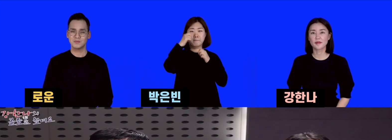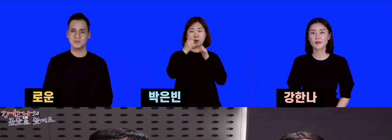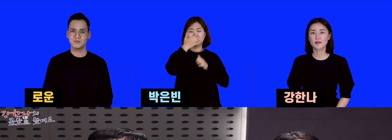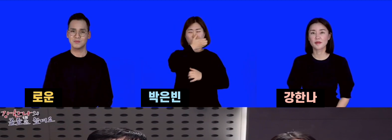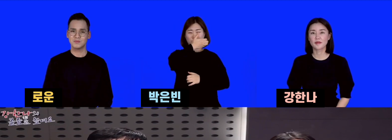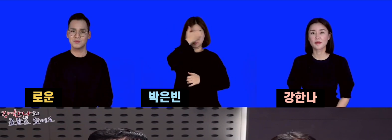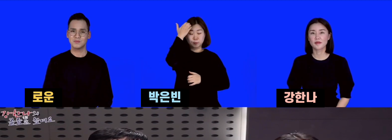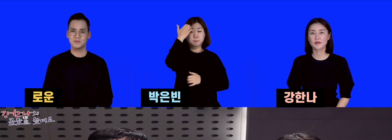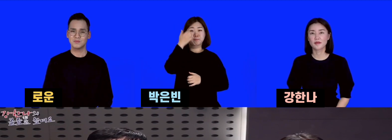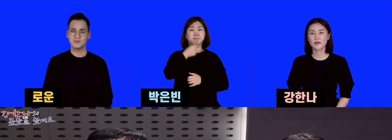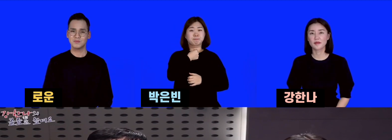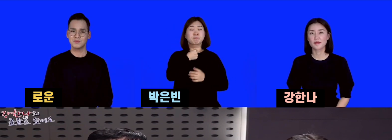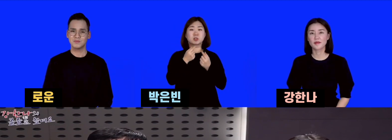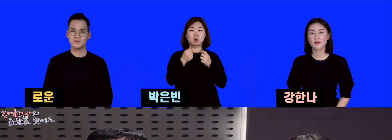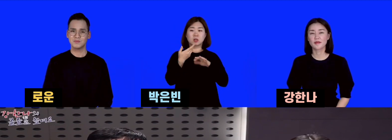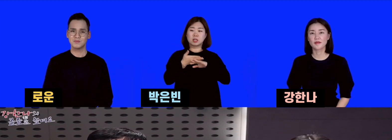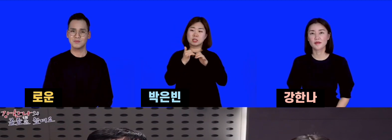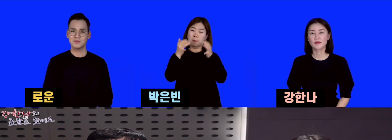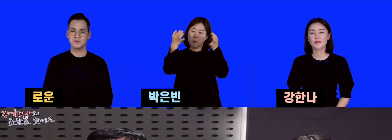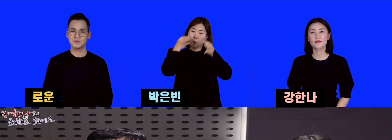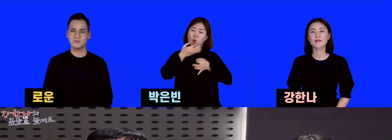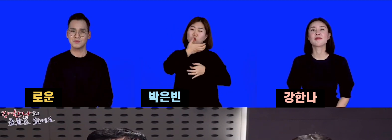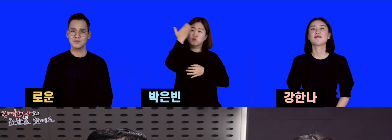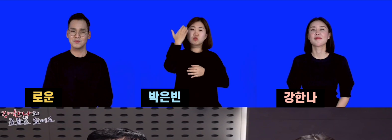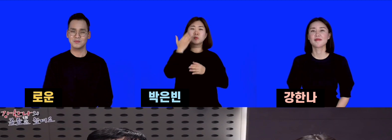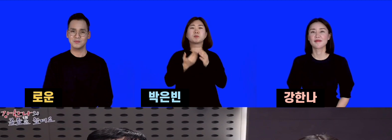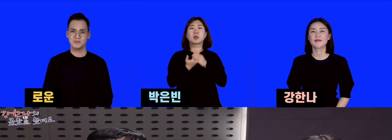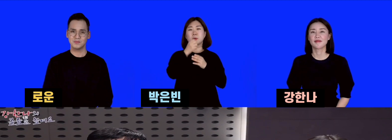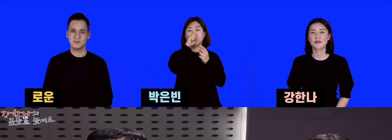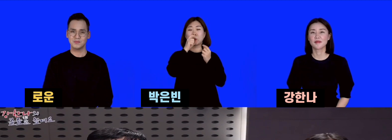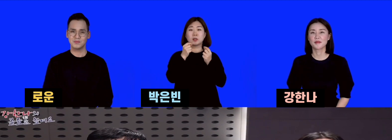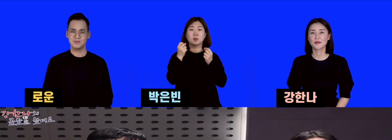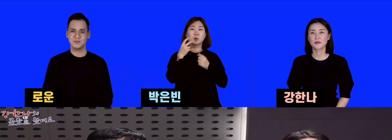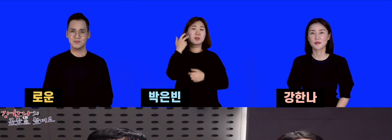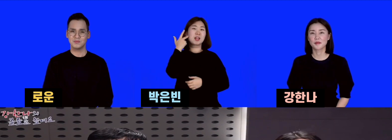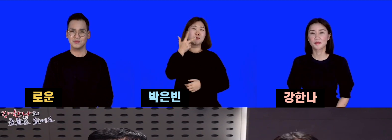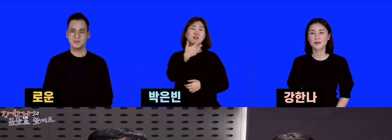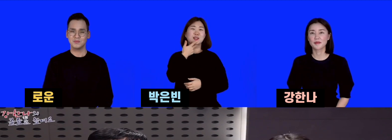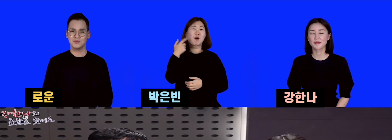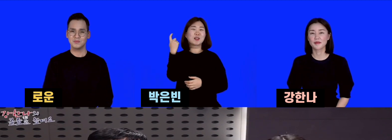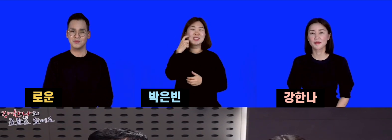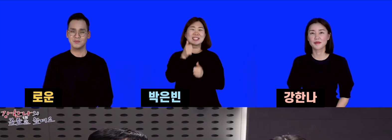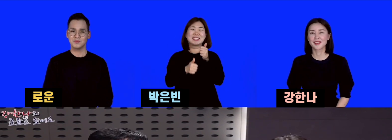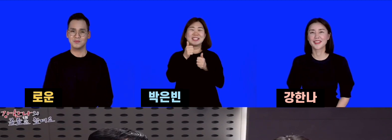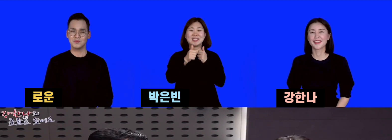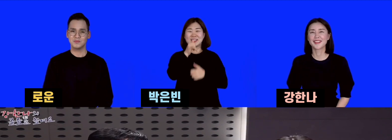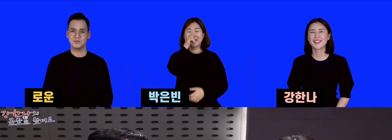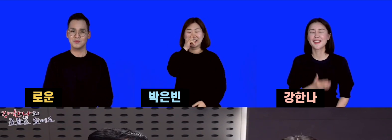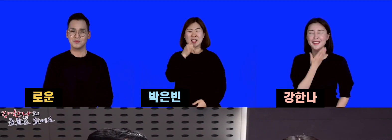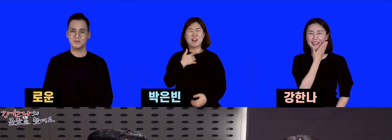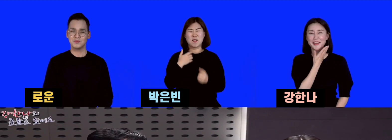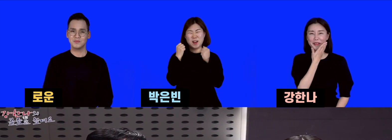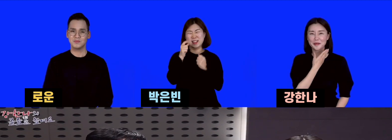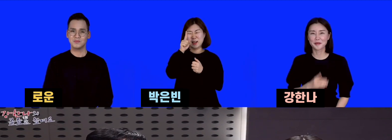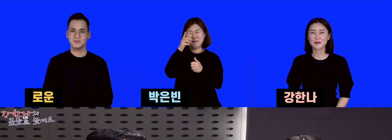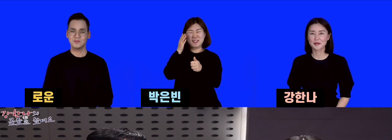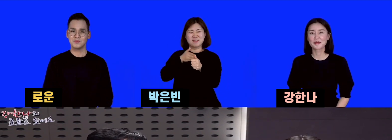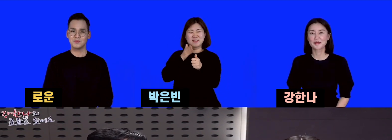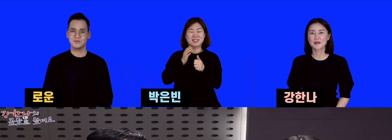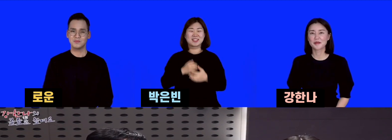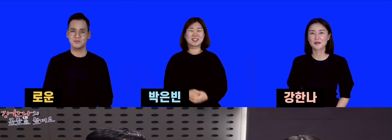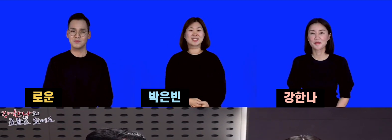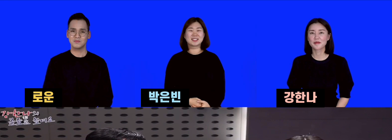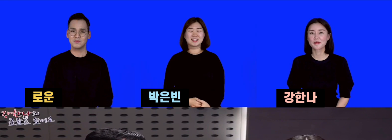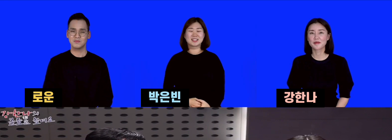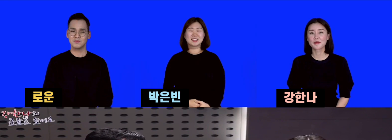가진 것처럼 저도 누군가가 보고 꿈을 가질 수 있는 사람이 되고 싶어요 그리고 다음 주에 영어 듣기 시험이에요 귀여워 파이팅 한